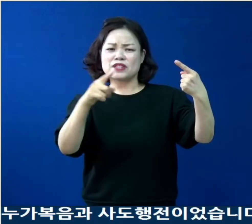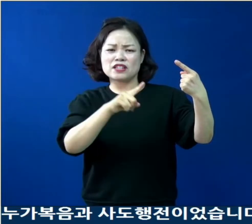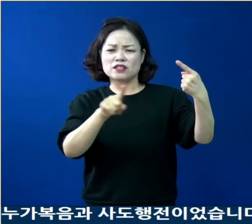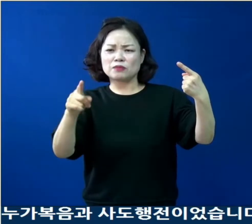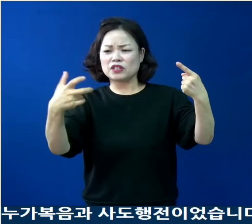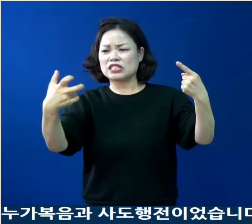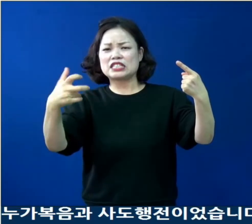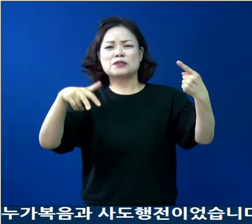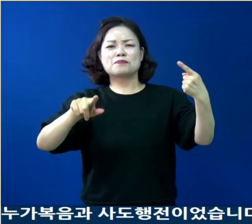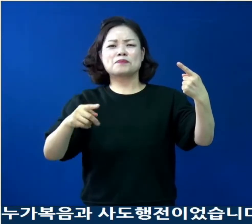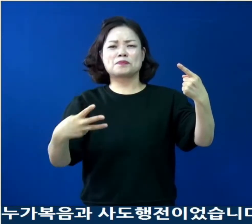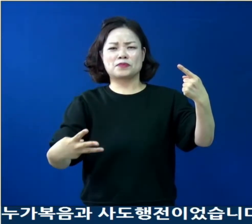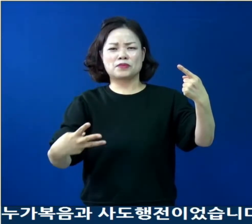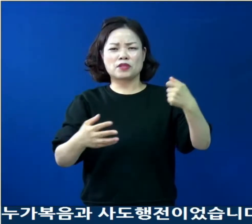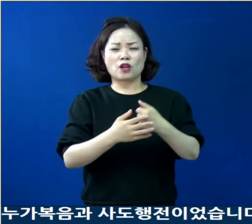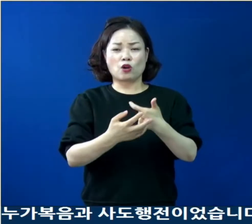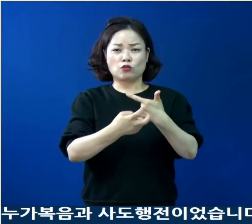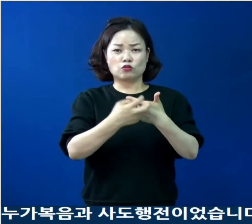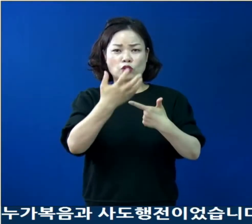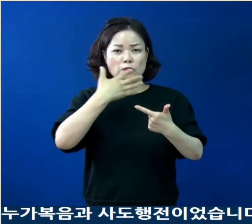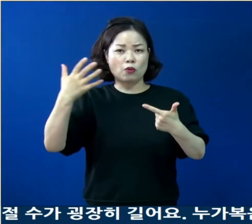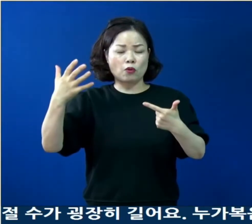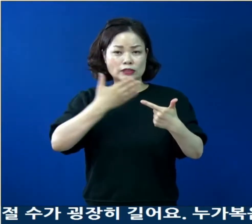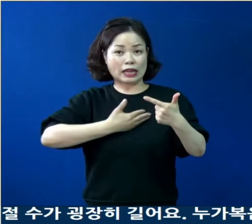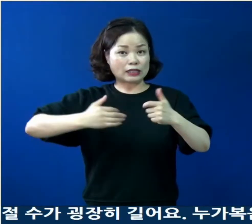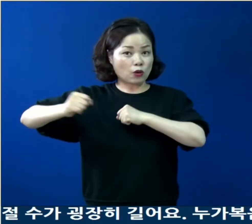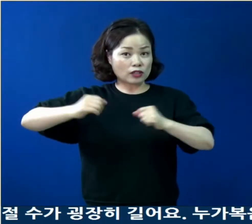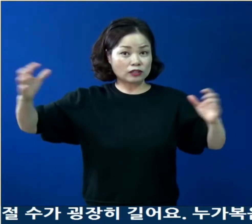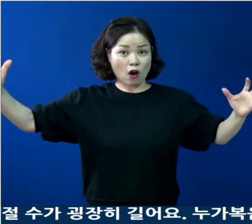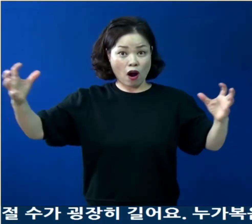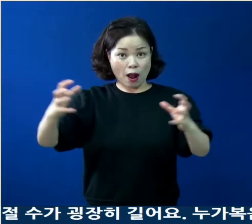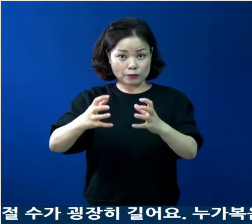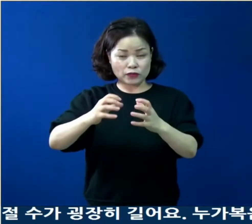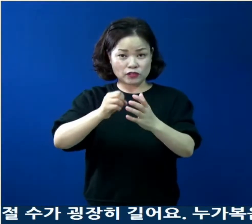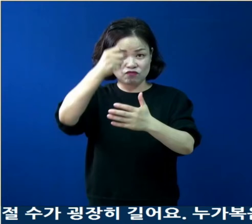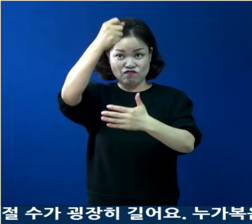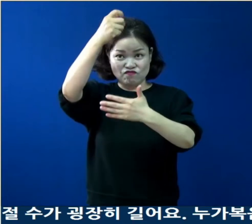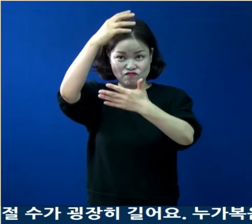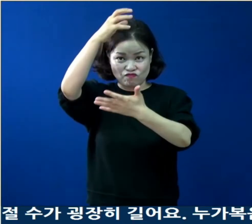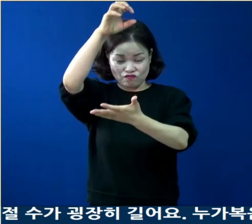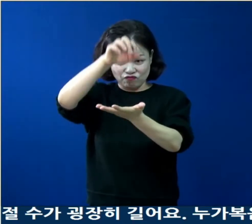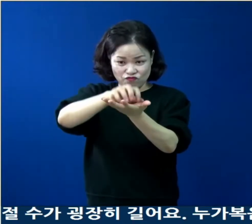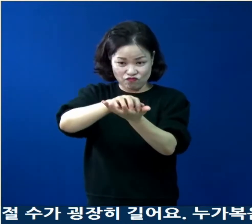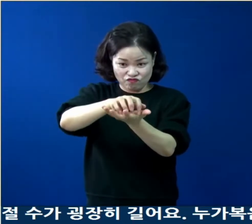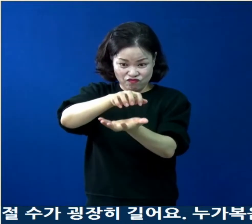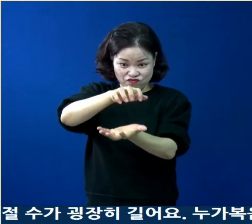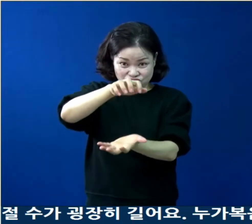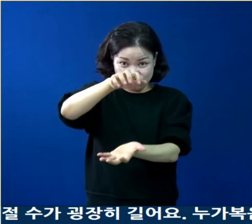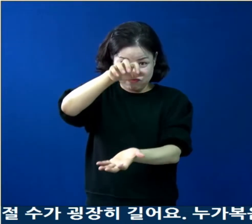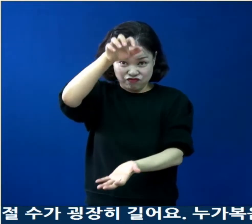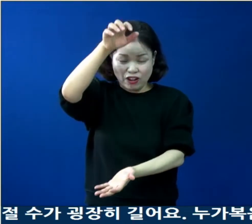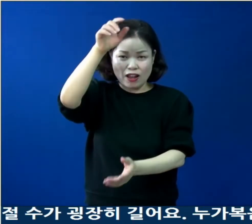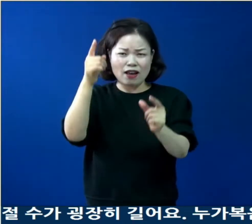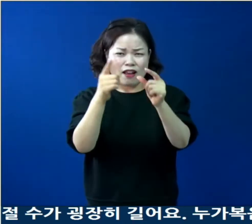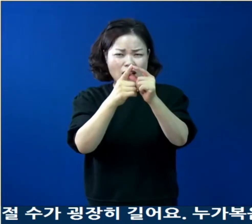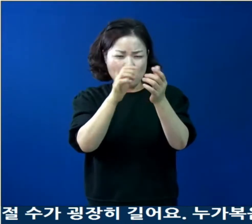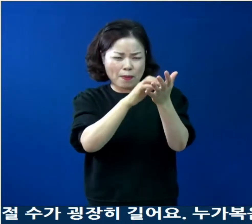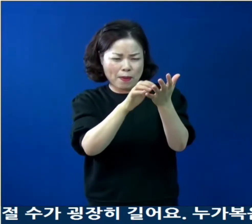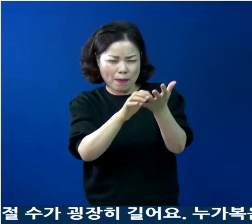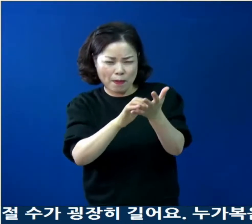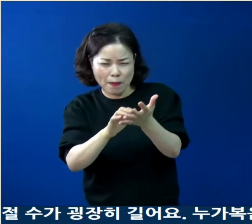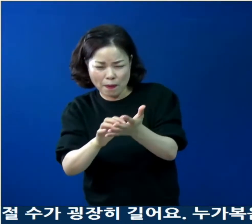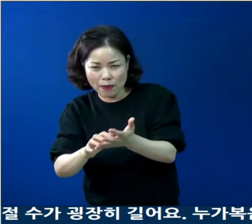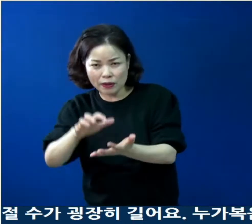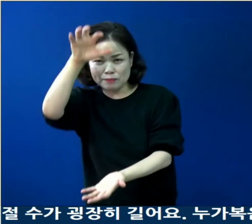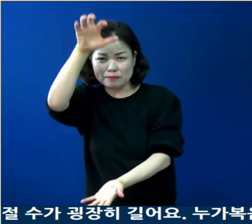그래서 누가복음하고 사도행전을 합친 이 분량, 단어의 수를 다 세보고 사도 바울이